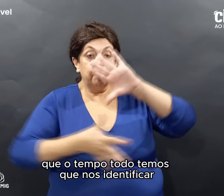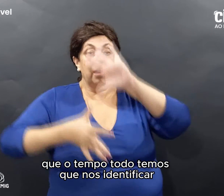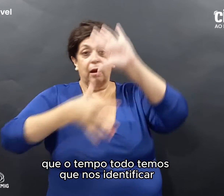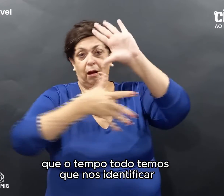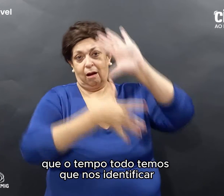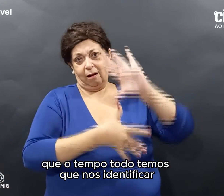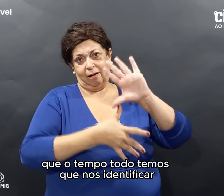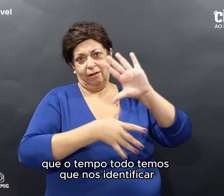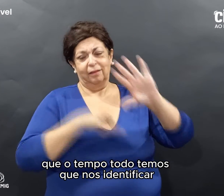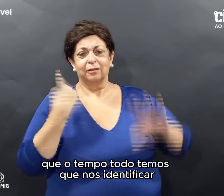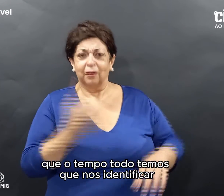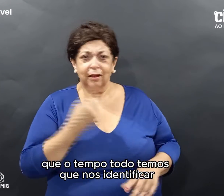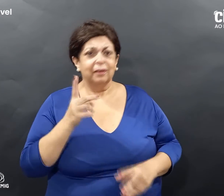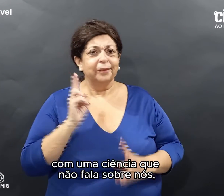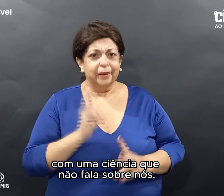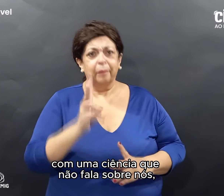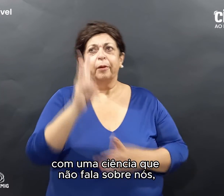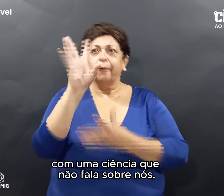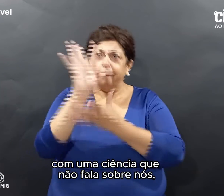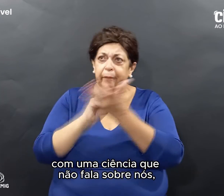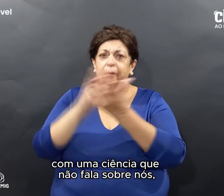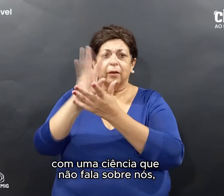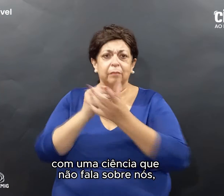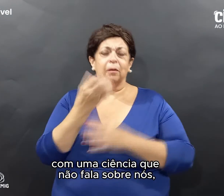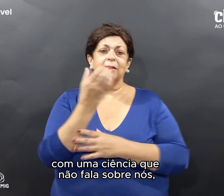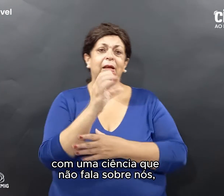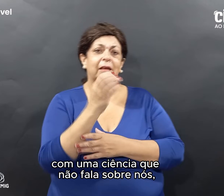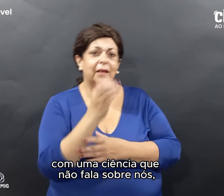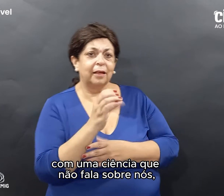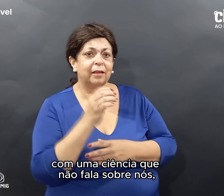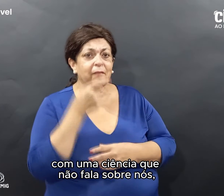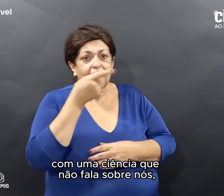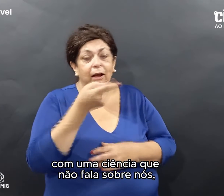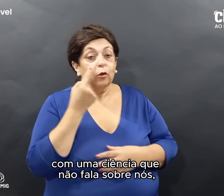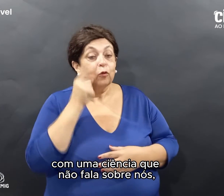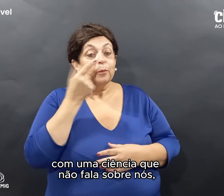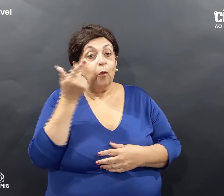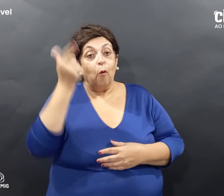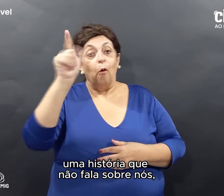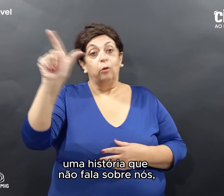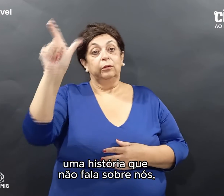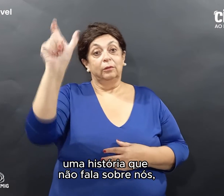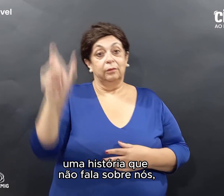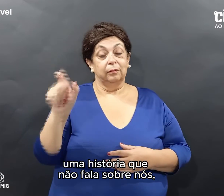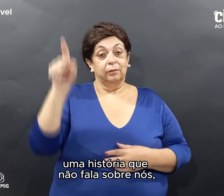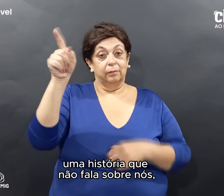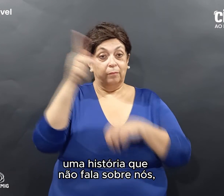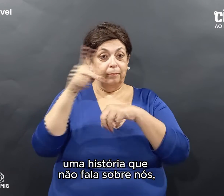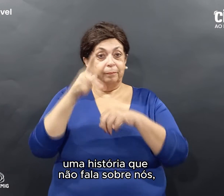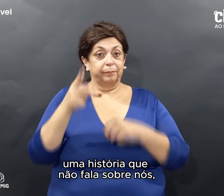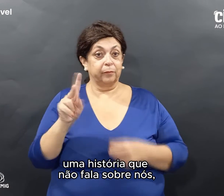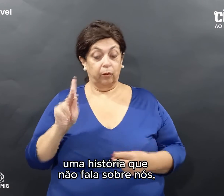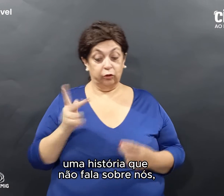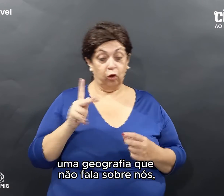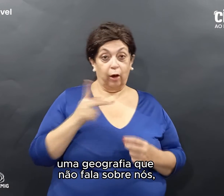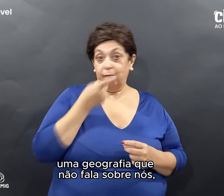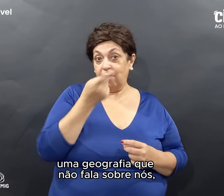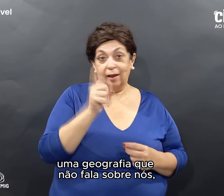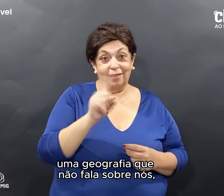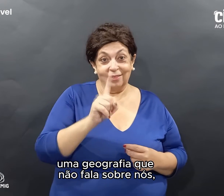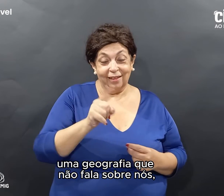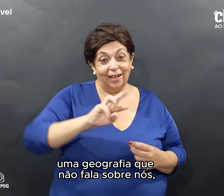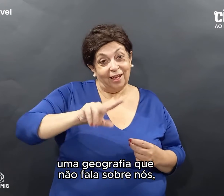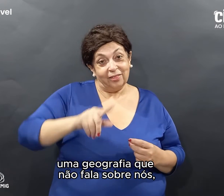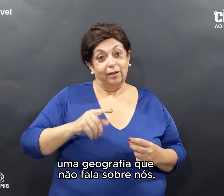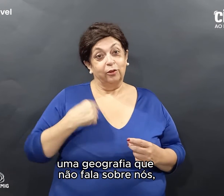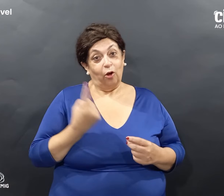tempo todo temos que nos identificar com uma ciência que não fala sobre nós, né? Uma história que não fala sobre nós, uma geografia